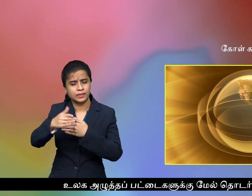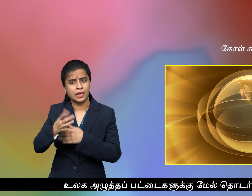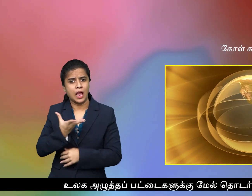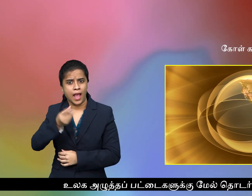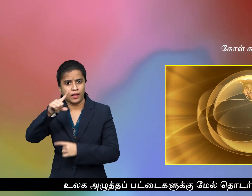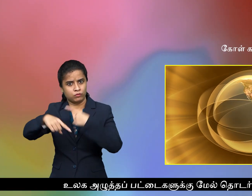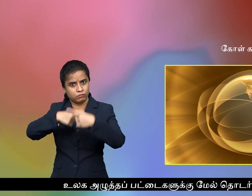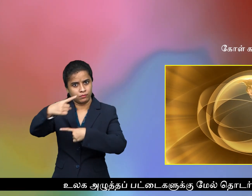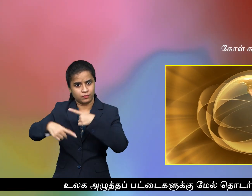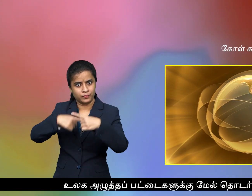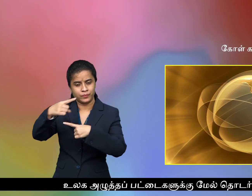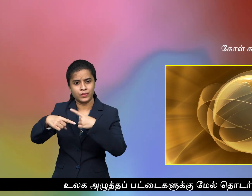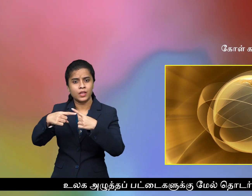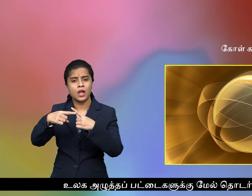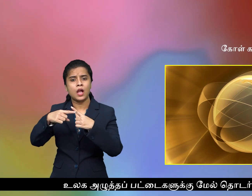தொடர்ச்சியாகவும்